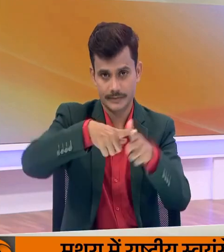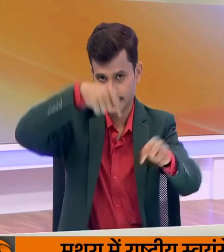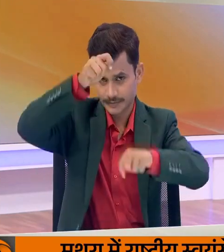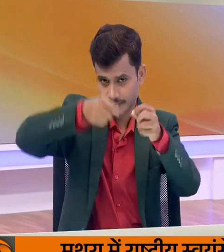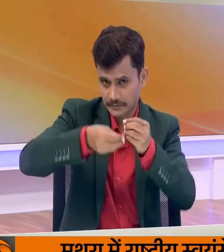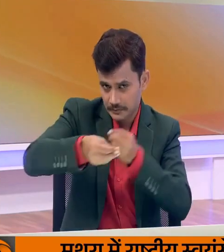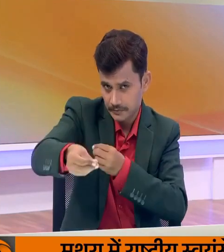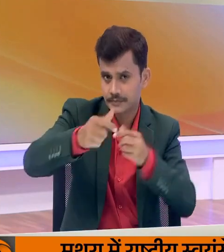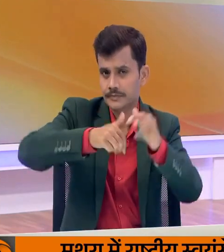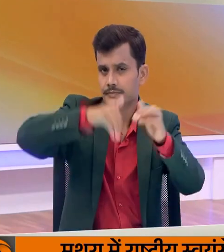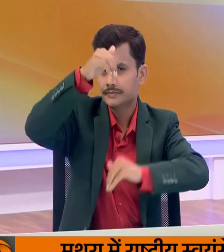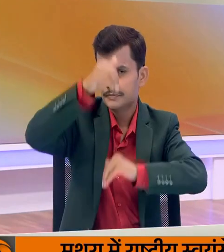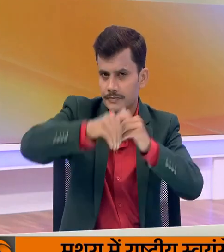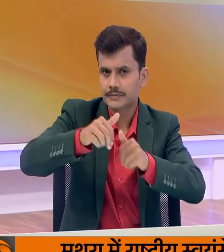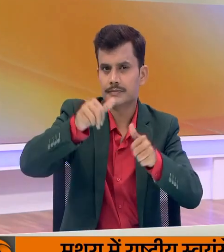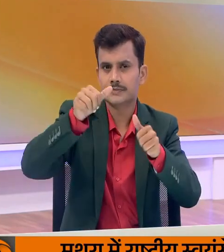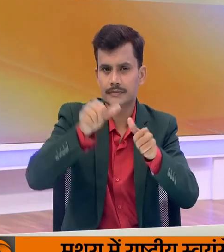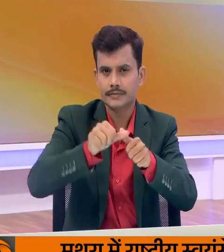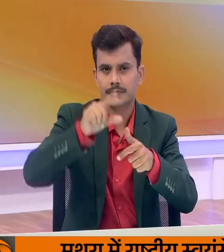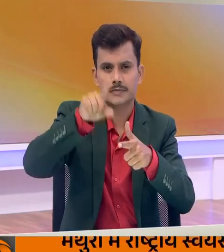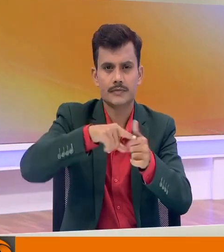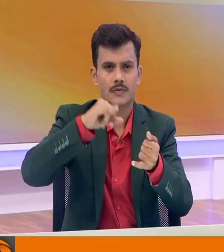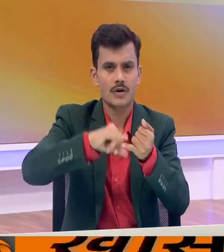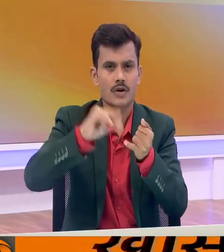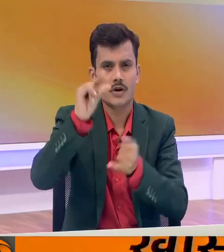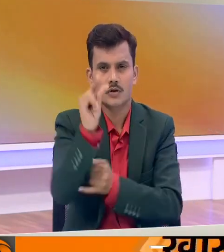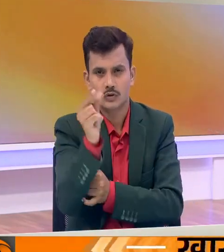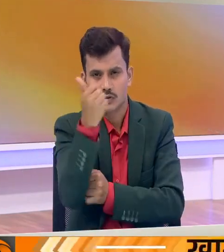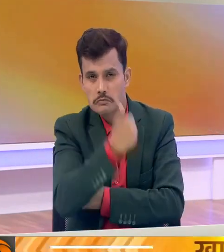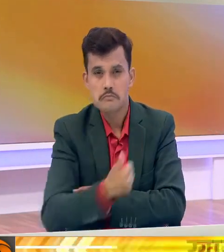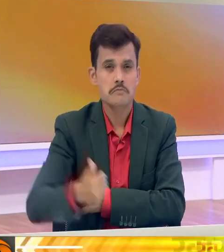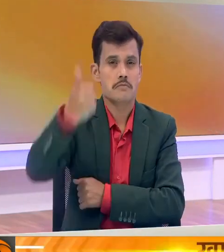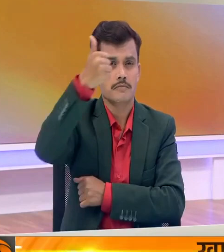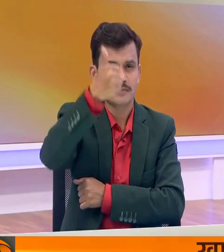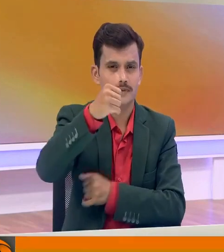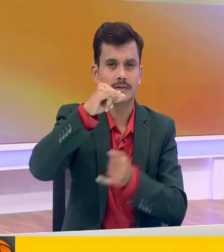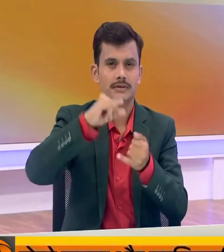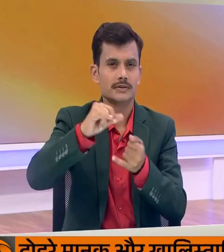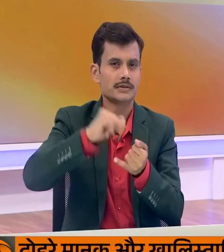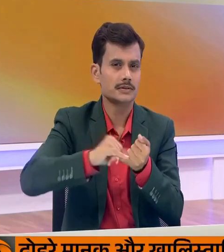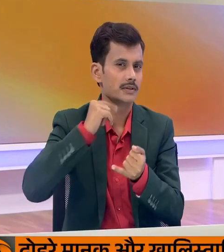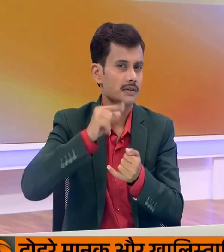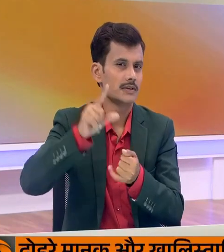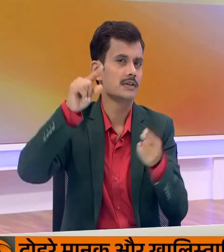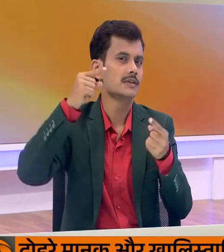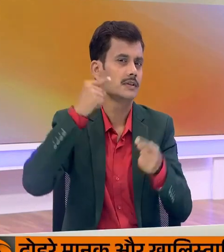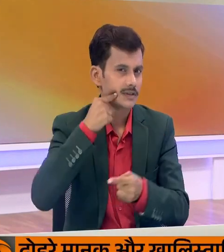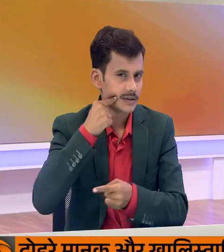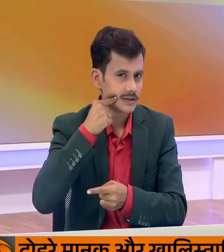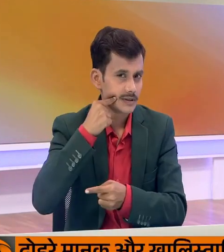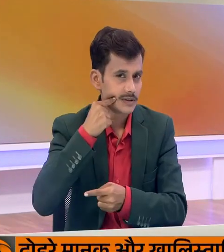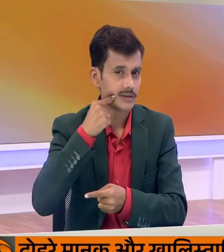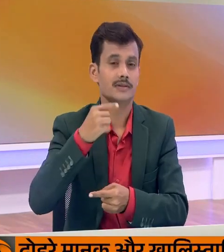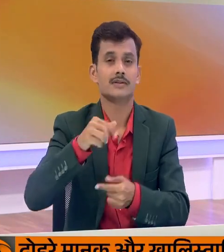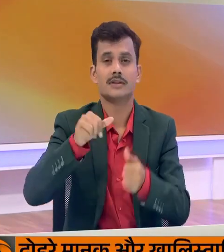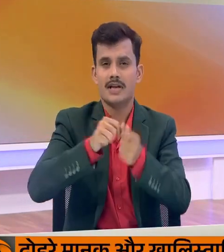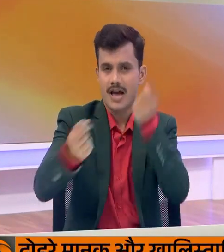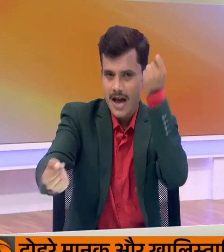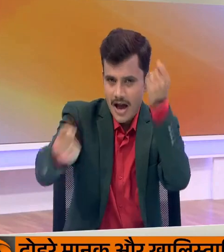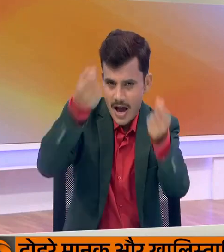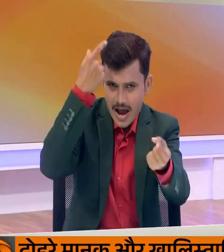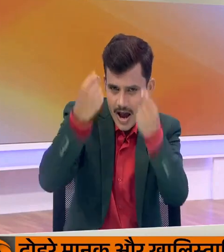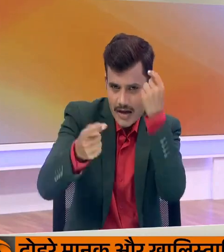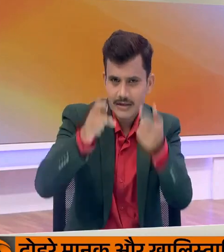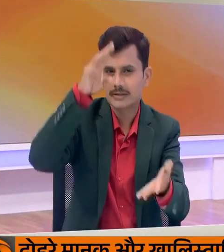झारखंड में आगामी विधानसभा चुनाव के मद्देनजर आसू प्रमुख और सिली विधानसभा सीट से उम्मीदवार सुदेश महतो ने असम के मुख्यमंत्री